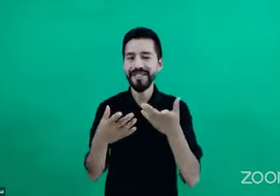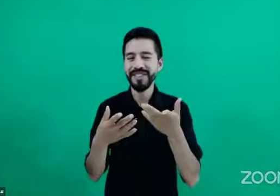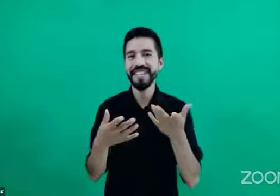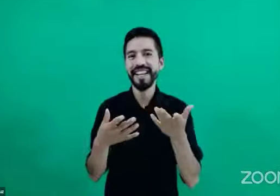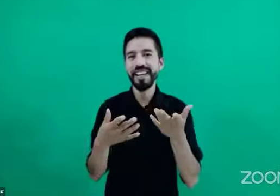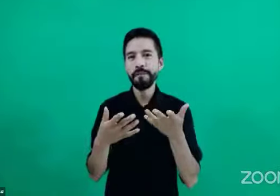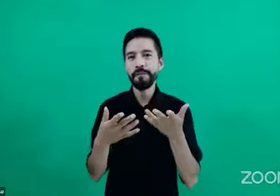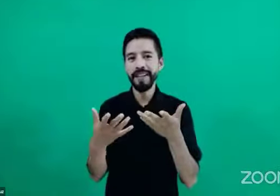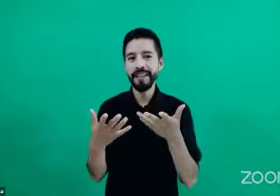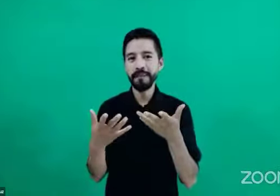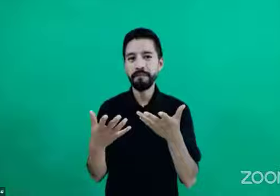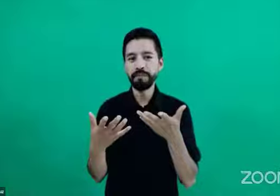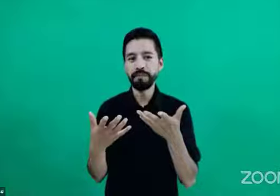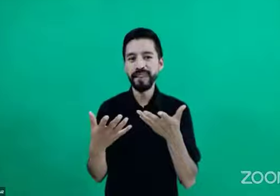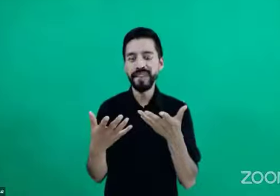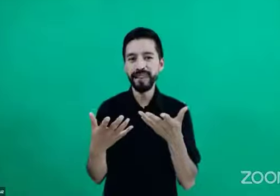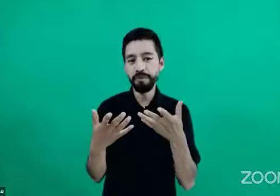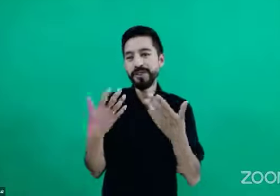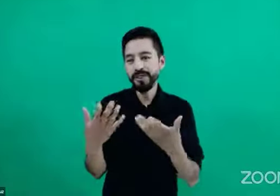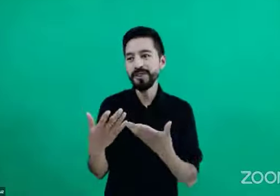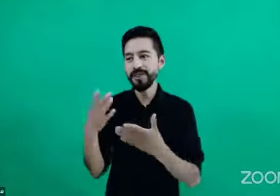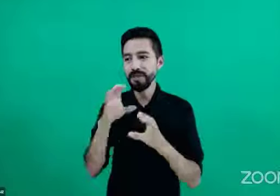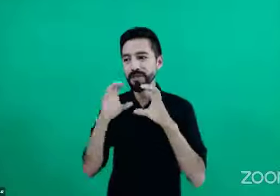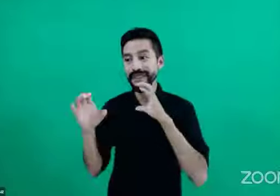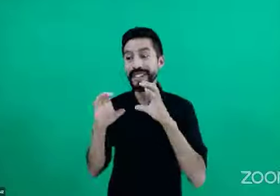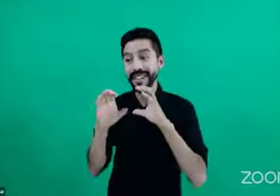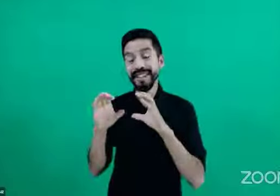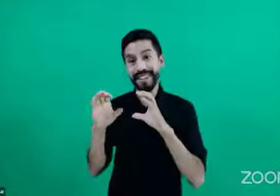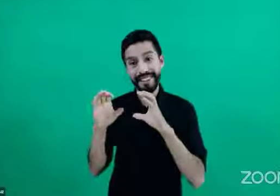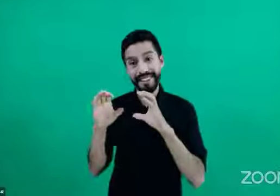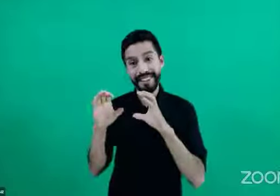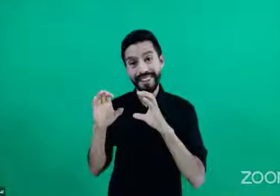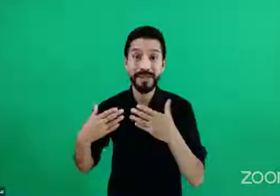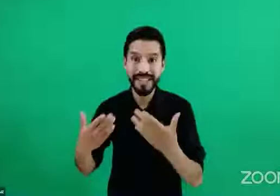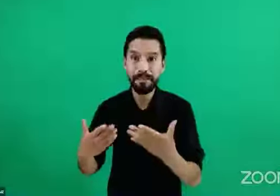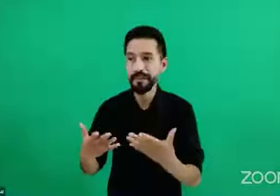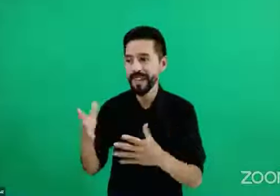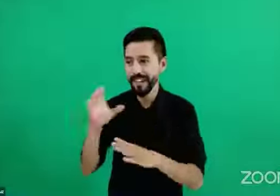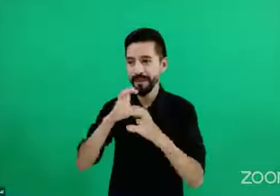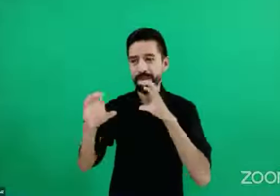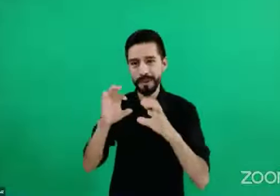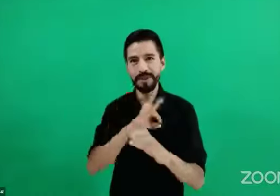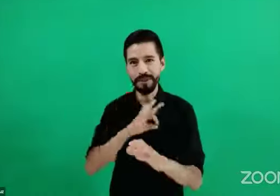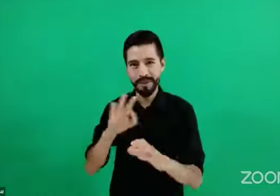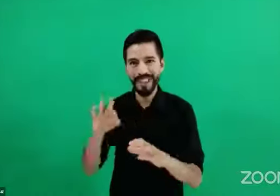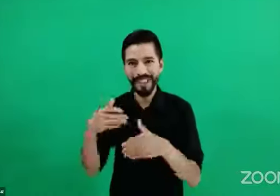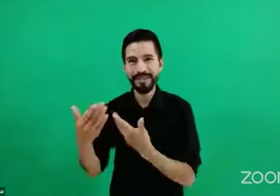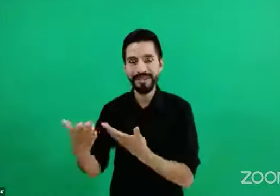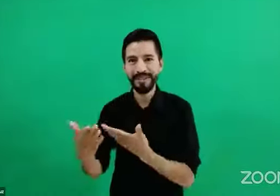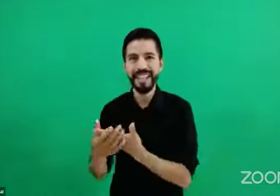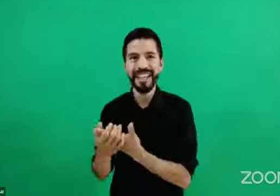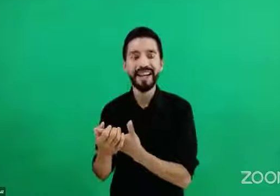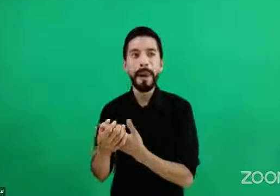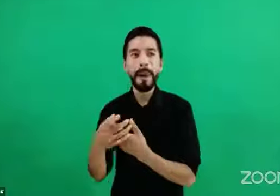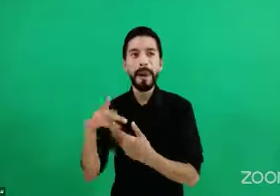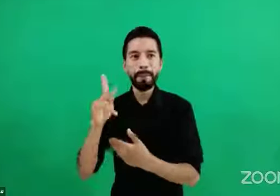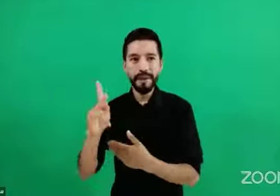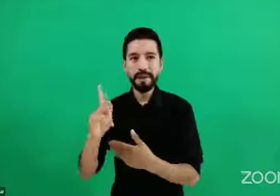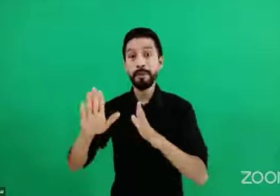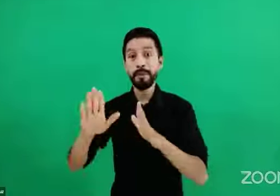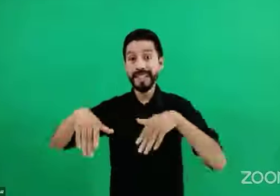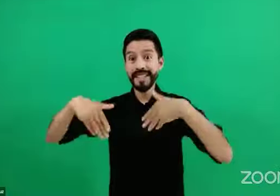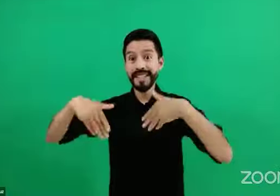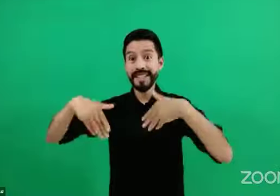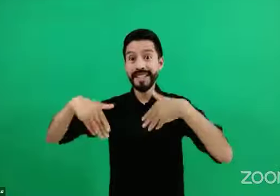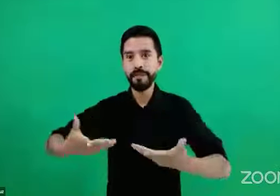dicen? Entonces, pues nosotros tenemos ese privilegio de poder comunicarnos con ella,